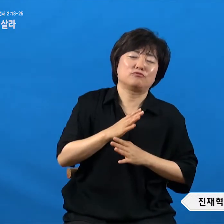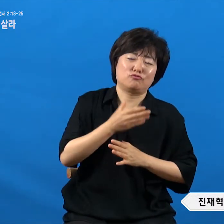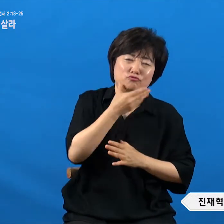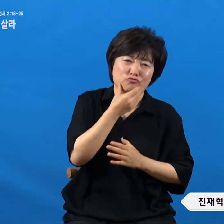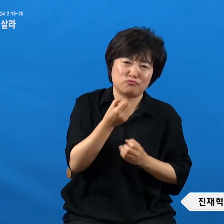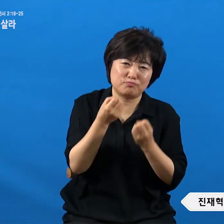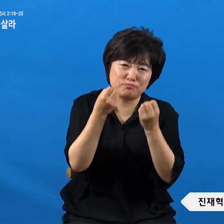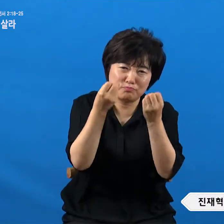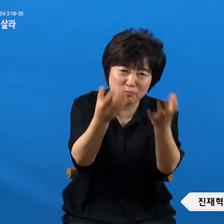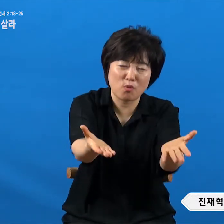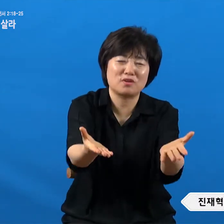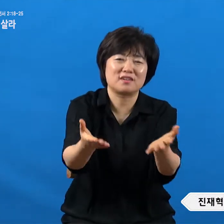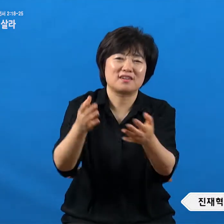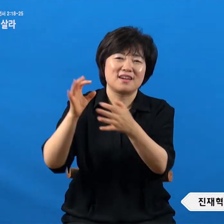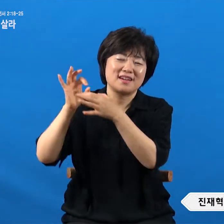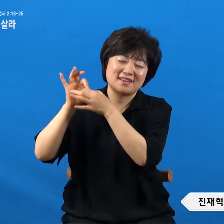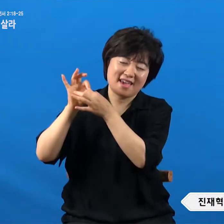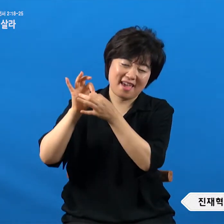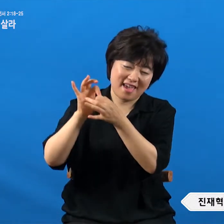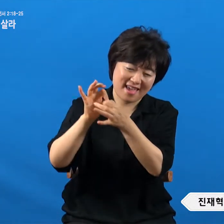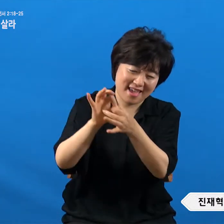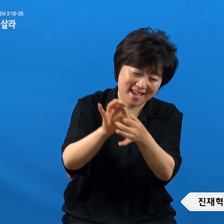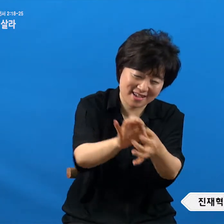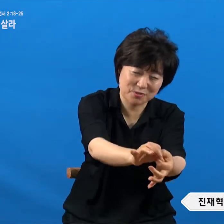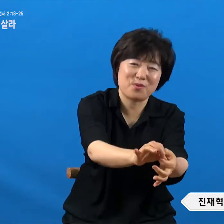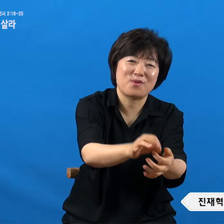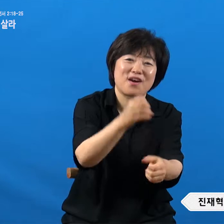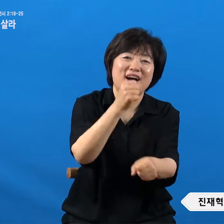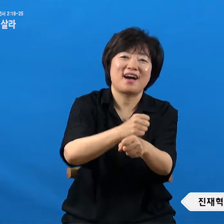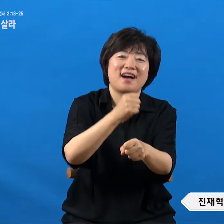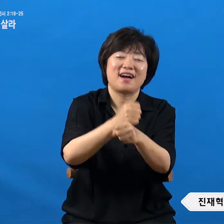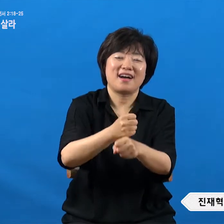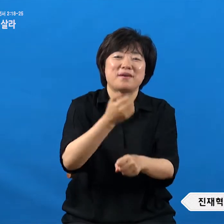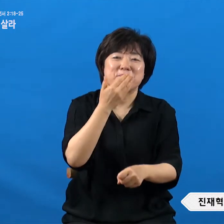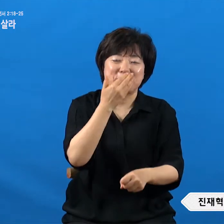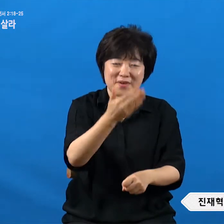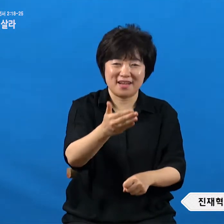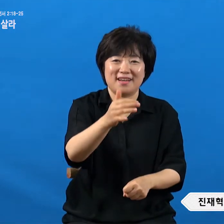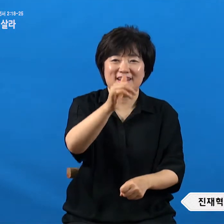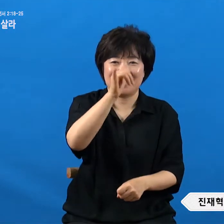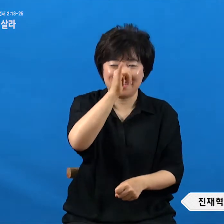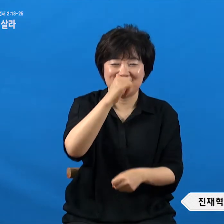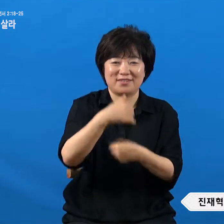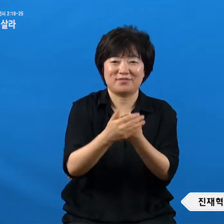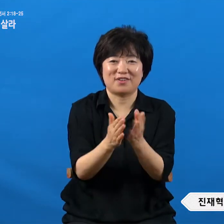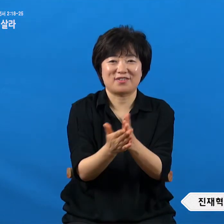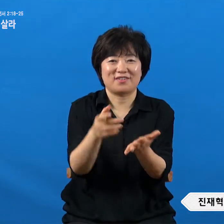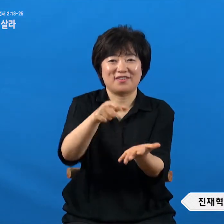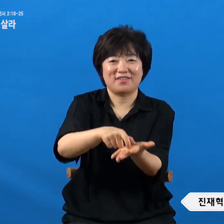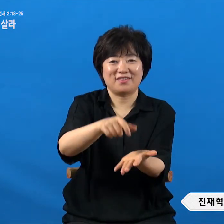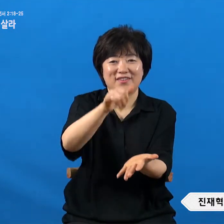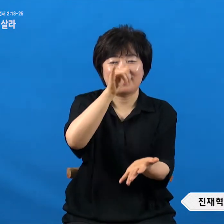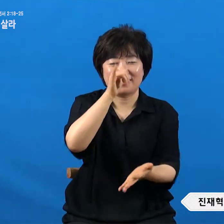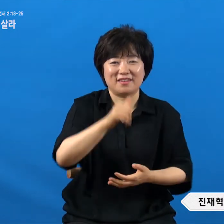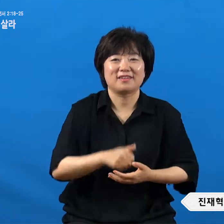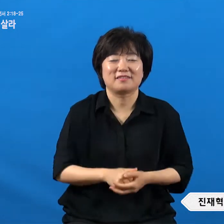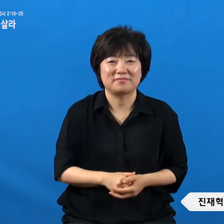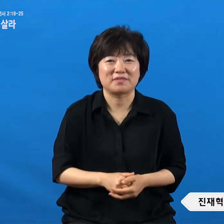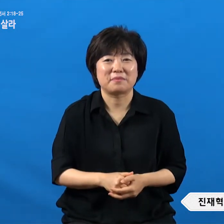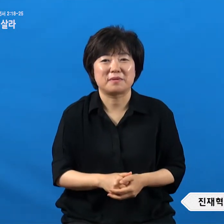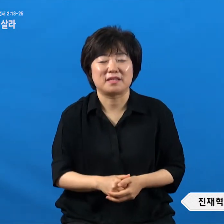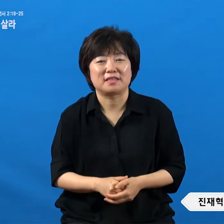축복, 그 축복을 이어가게 하려 하심이라 라고 성경은